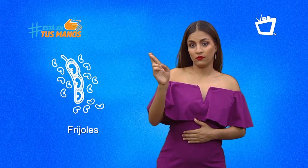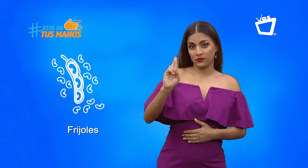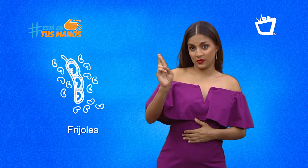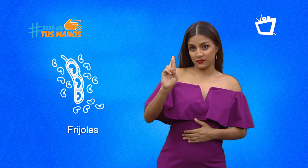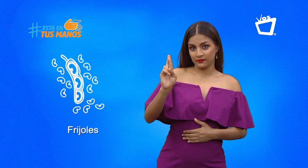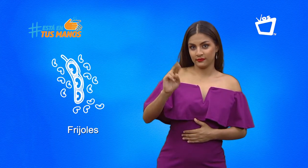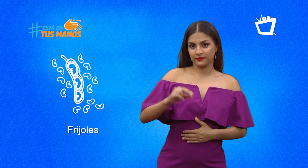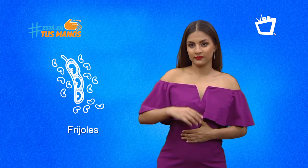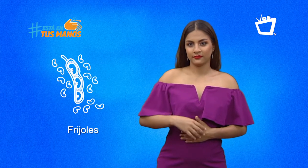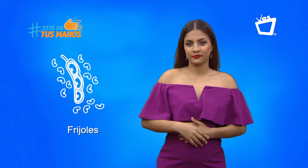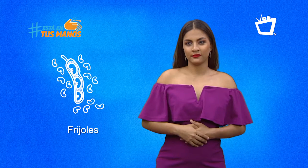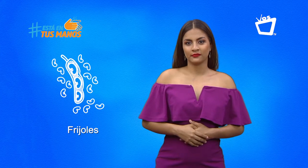frijoles